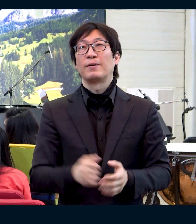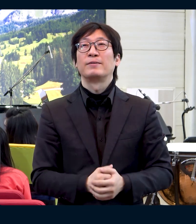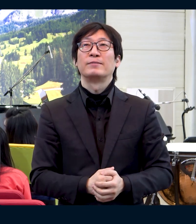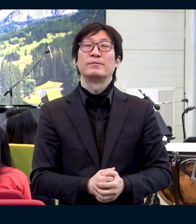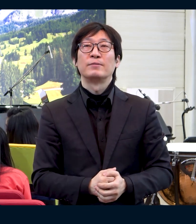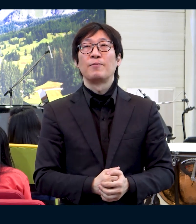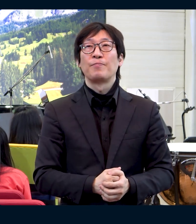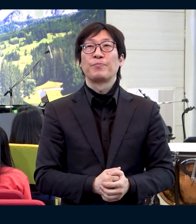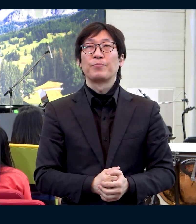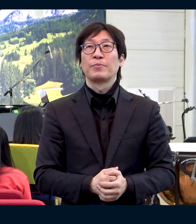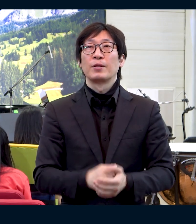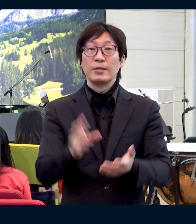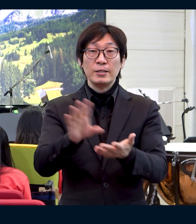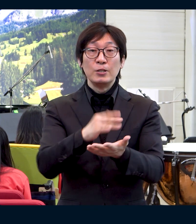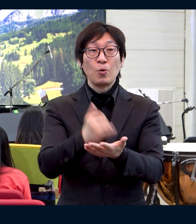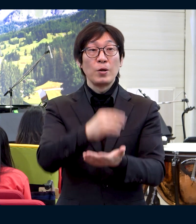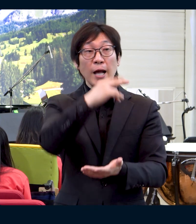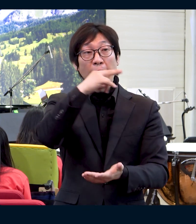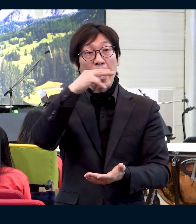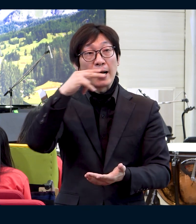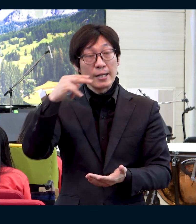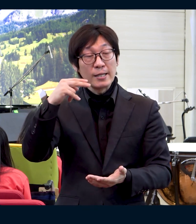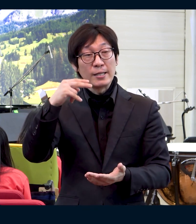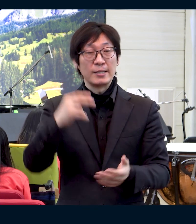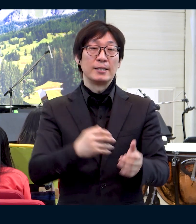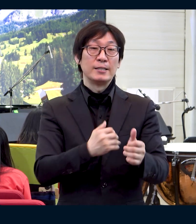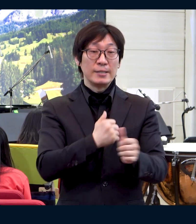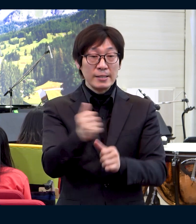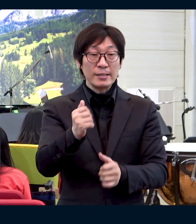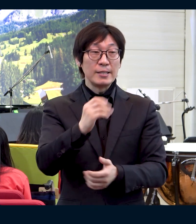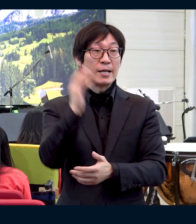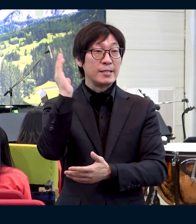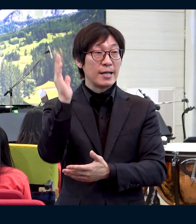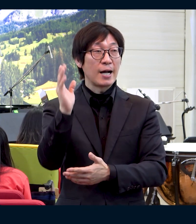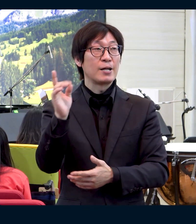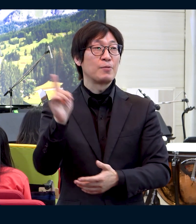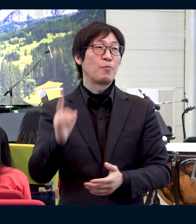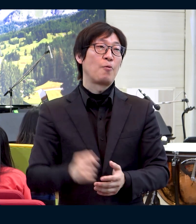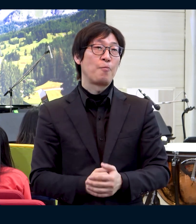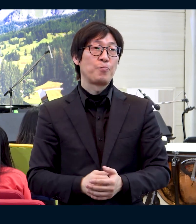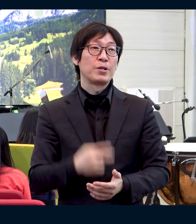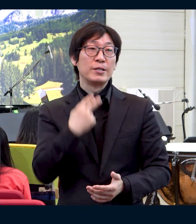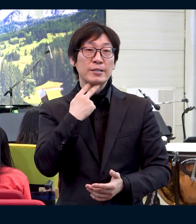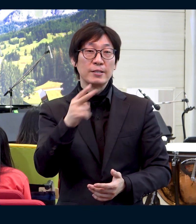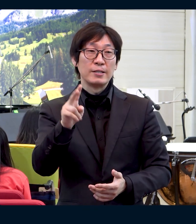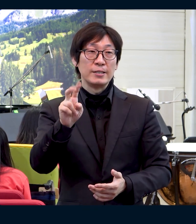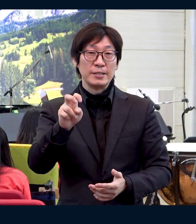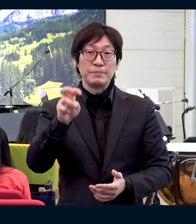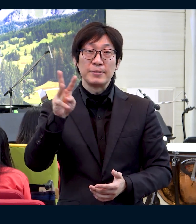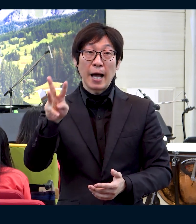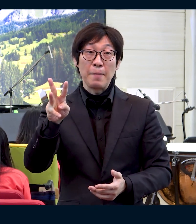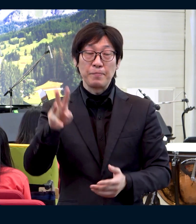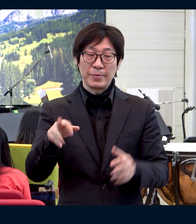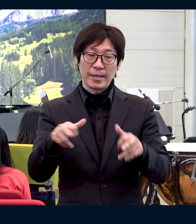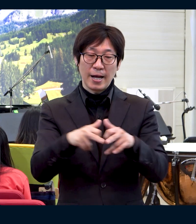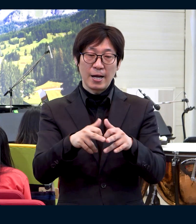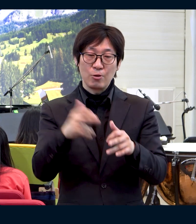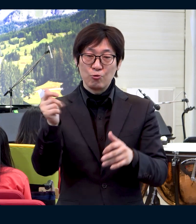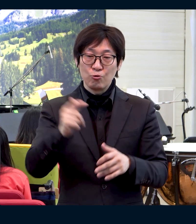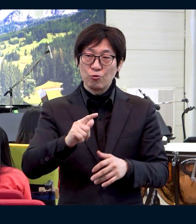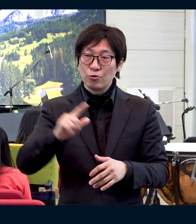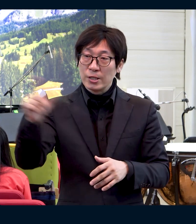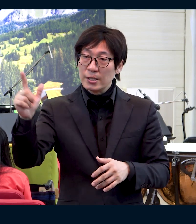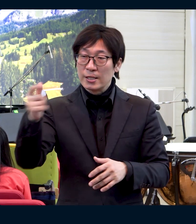때문입니다. 그리스도의 향기가 된 그 승리의 이야기는요, 이제 2023년 장애인 주일로